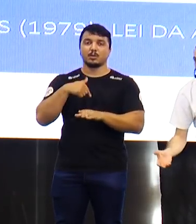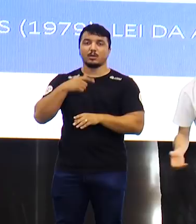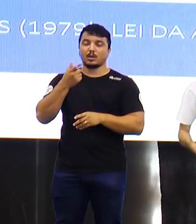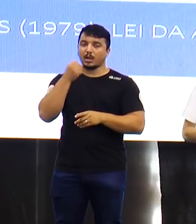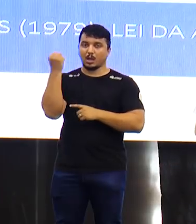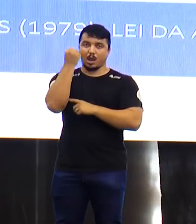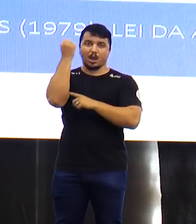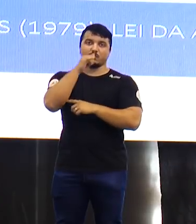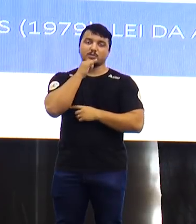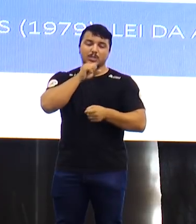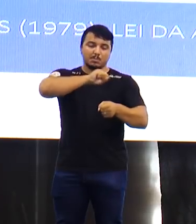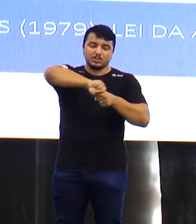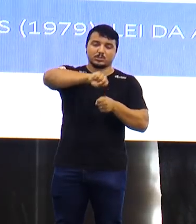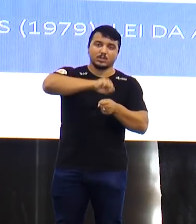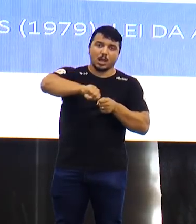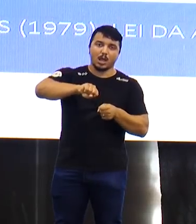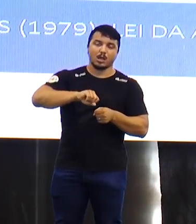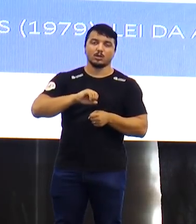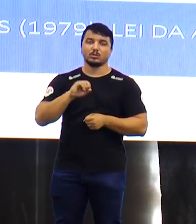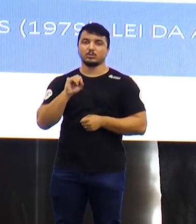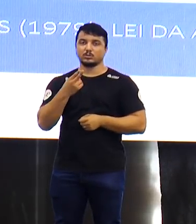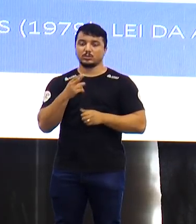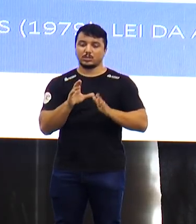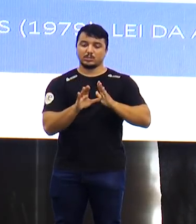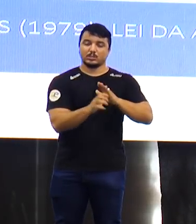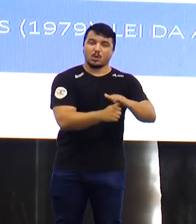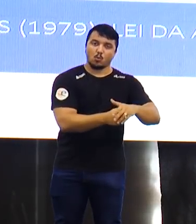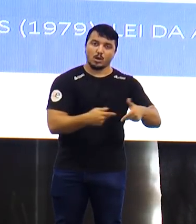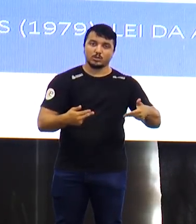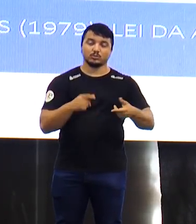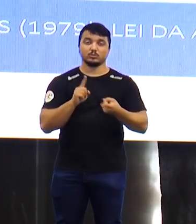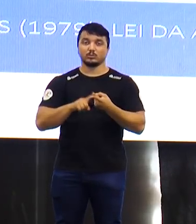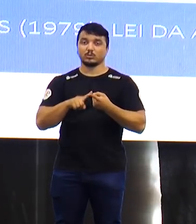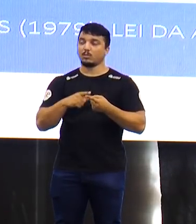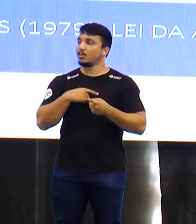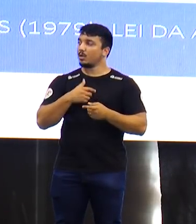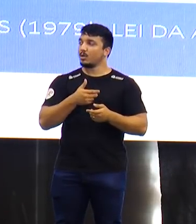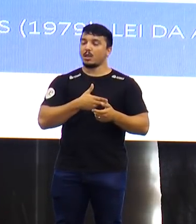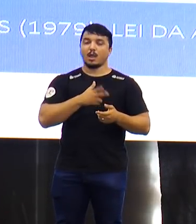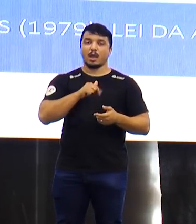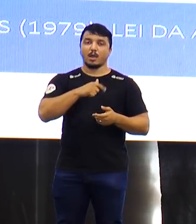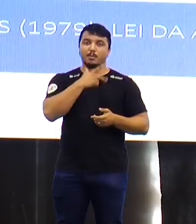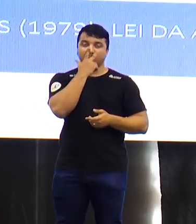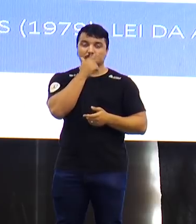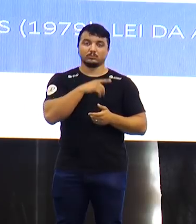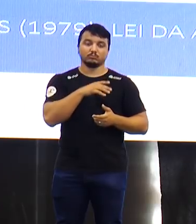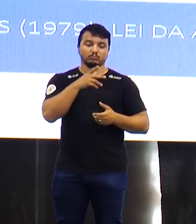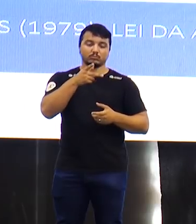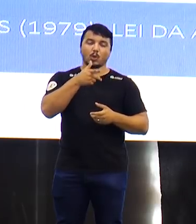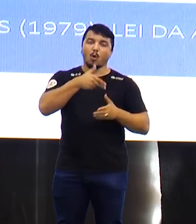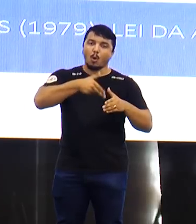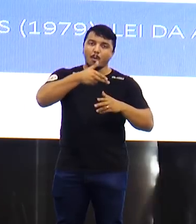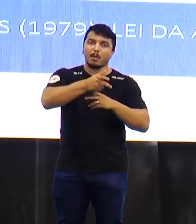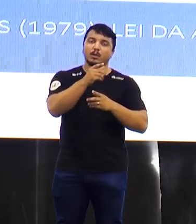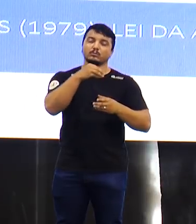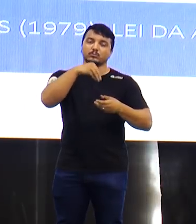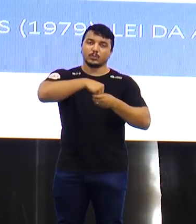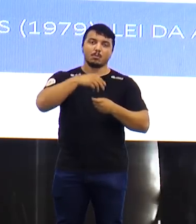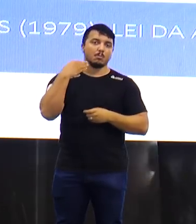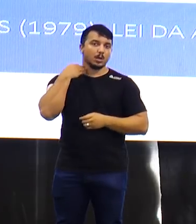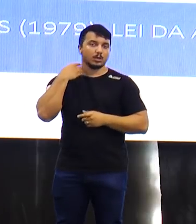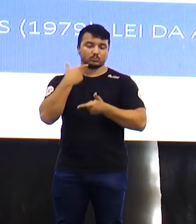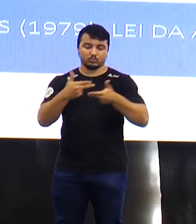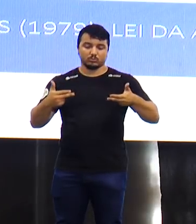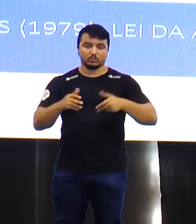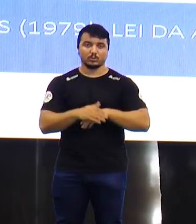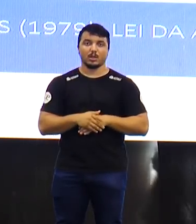crimes graves, como assassinatos, sequestros e assaltos a banco, certo? A lei da